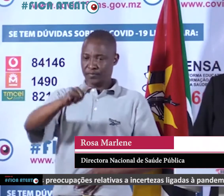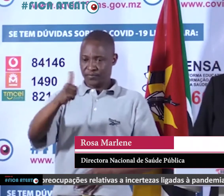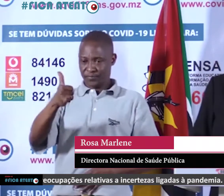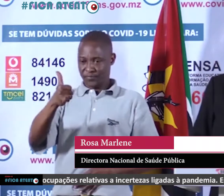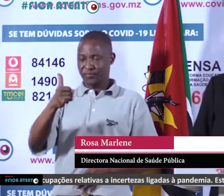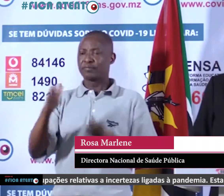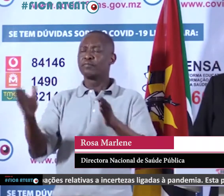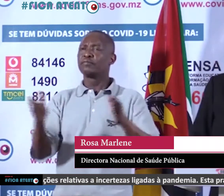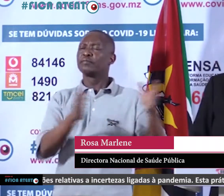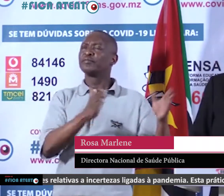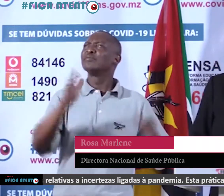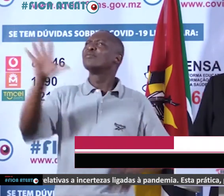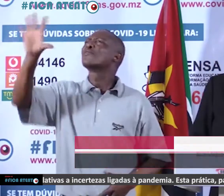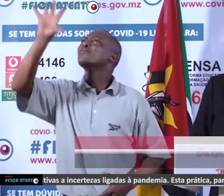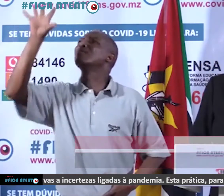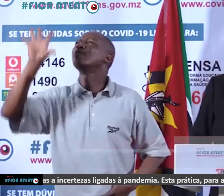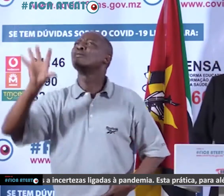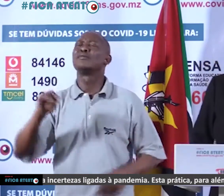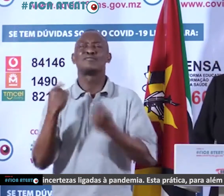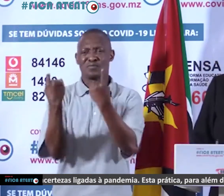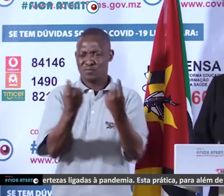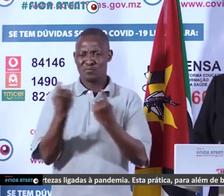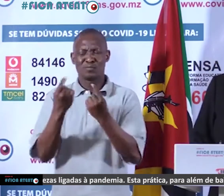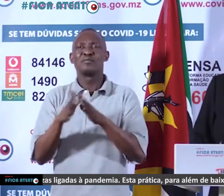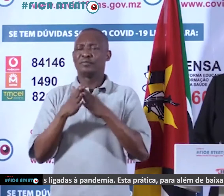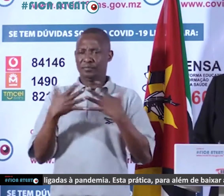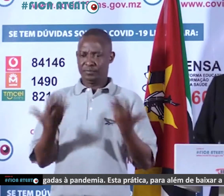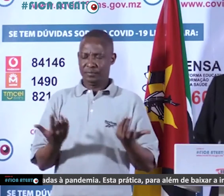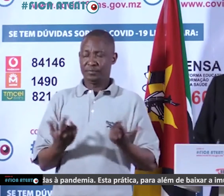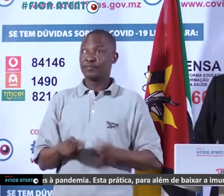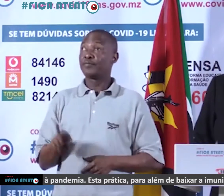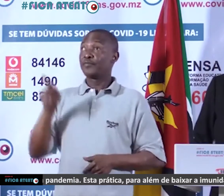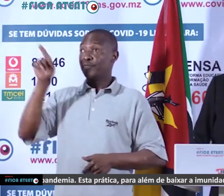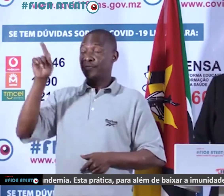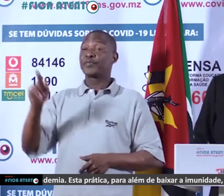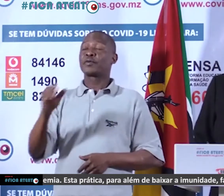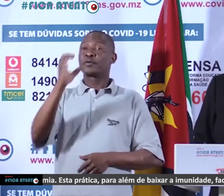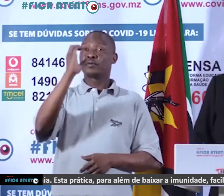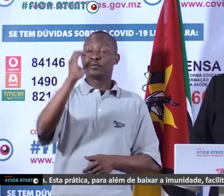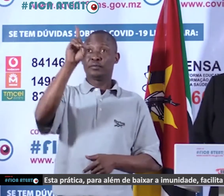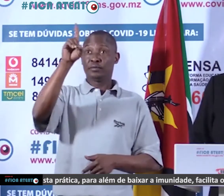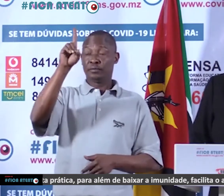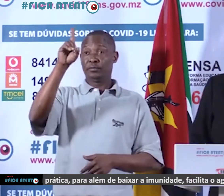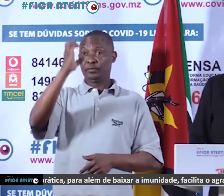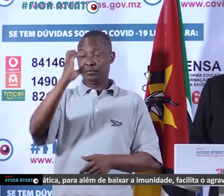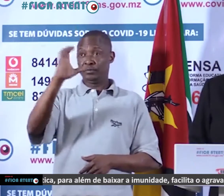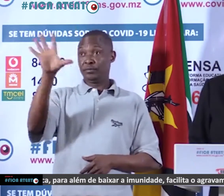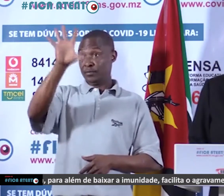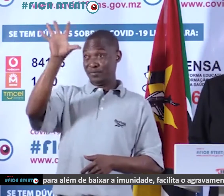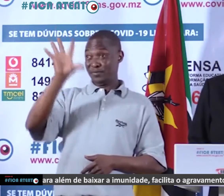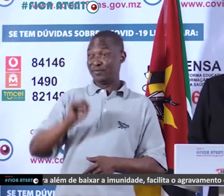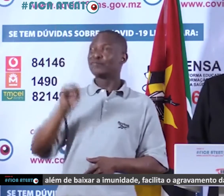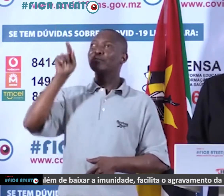no nosso continente? Dizer que, de acordo com a atualização diária do CDC África, que é a instituição que